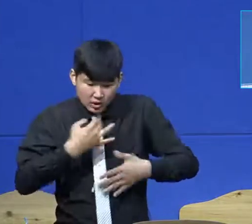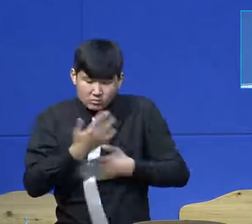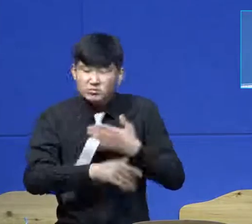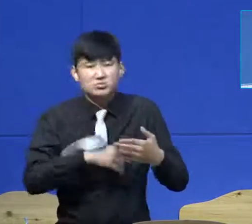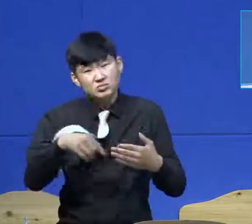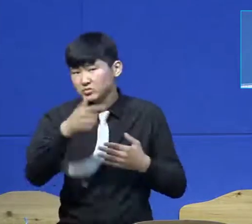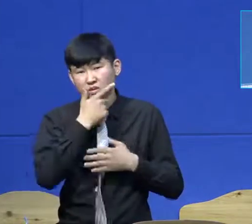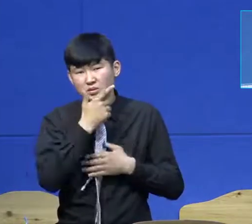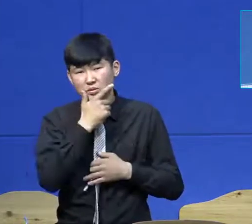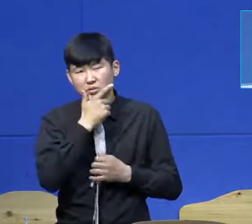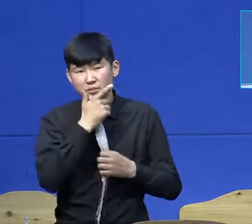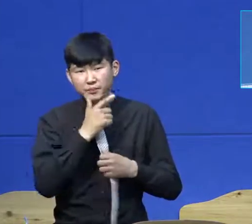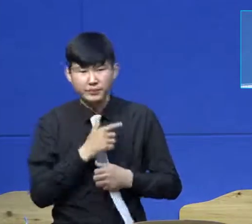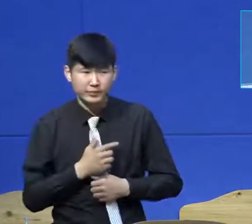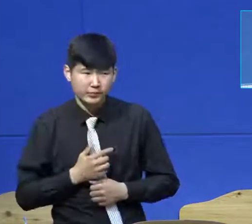Төрч удаа